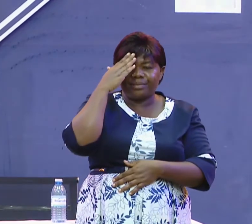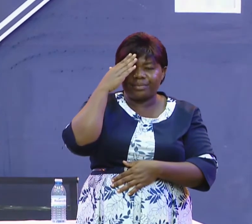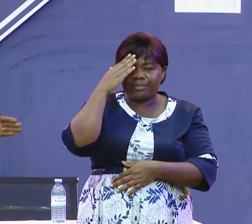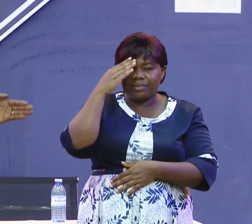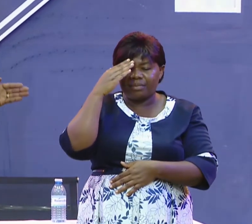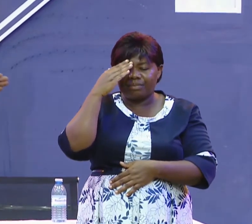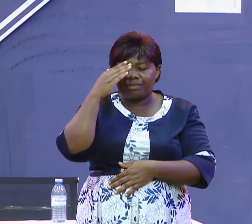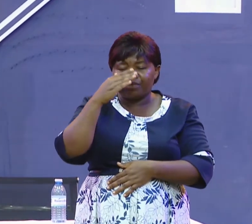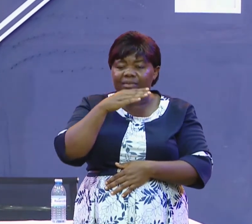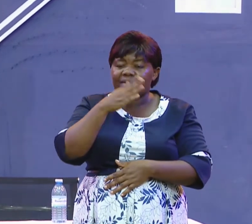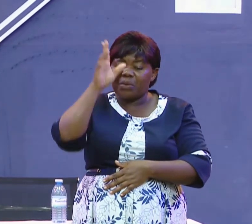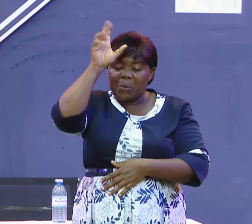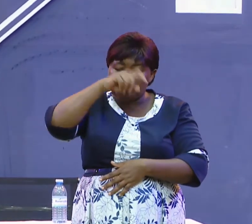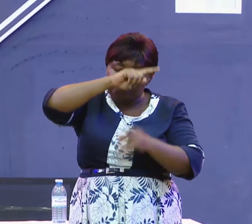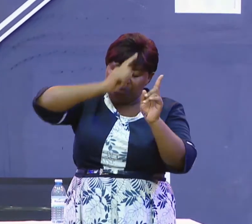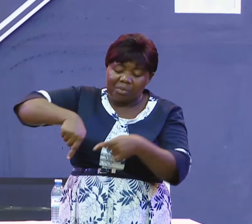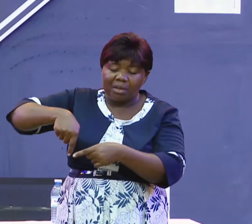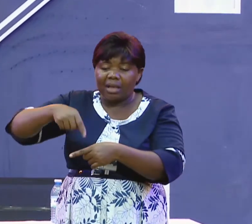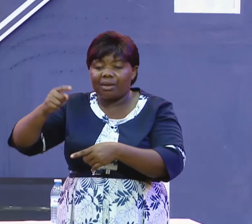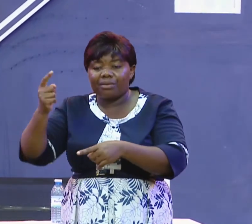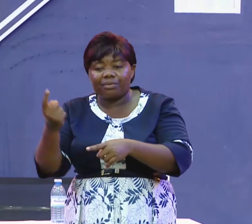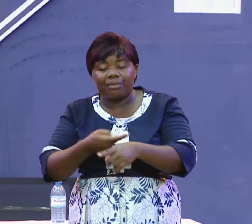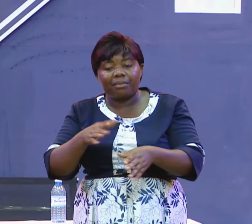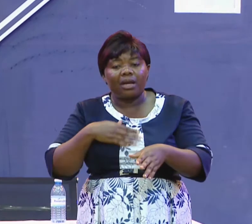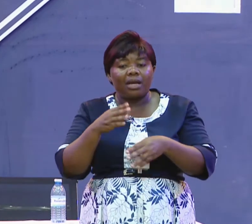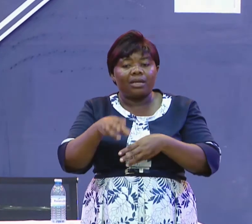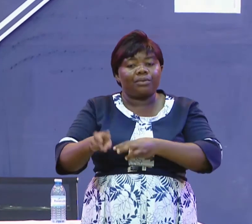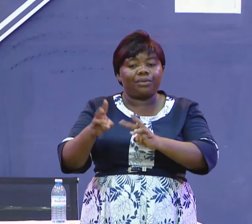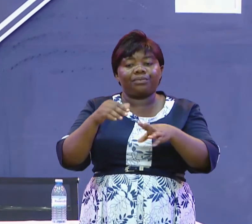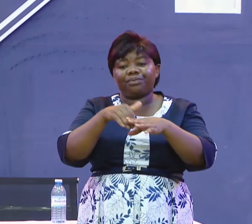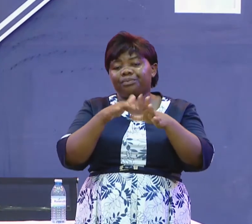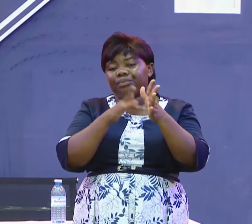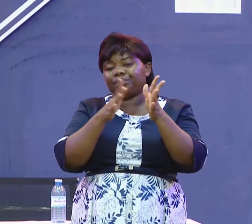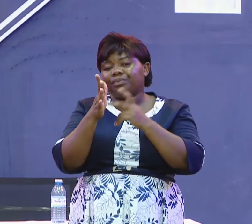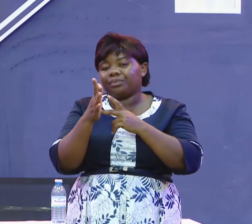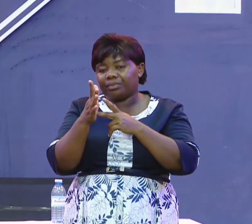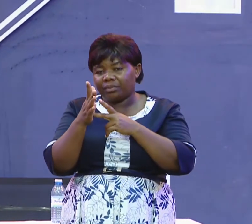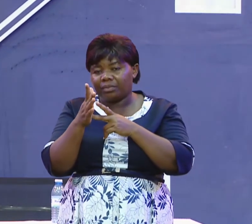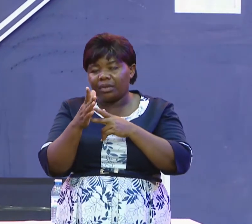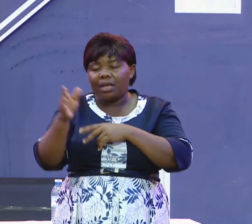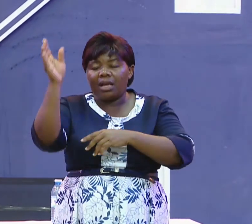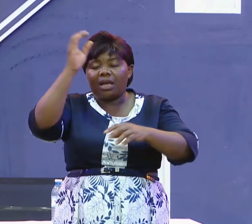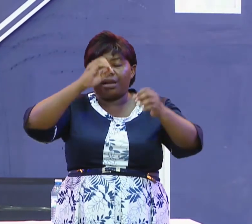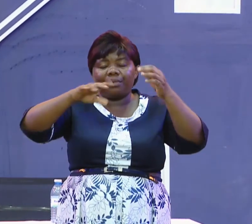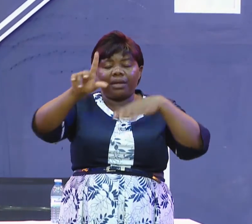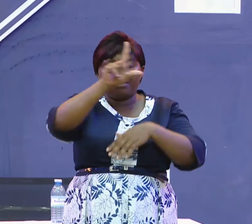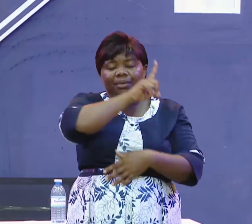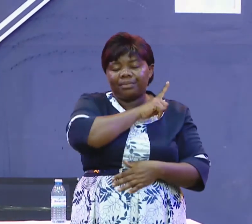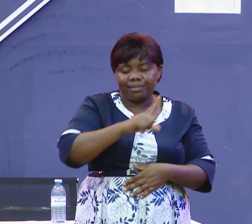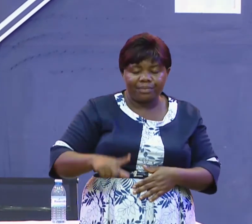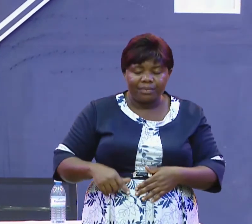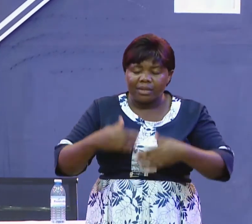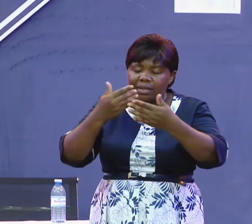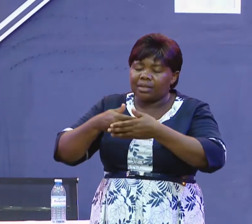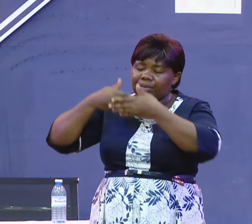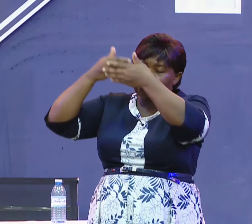gwange. Fulume kkubo lyange. Fulume kkubo lyange. Mulinye lya Yesu. Mulinye lya Yesu. Ayi Mukama. Ayi Mukama.